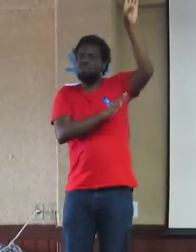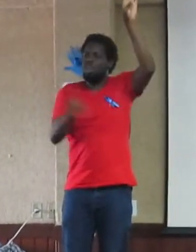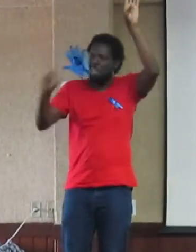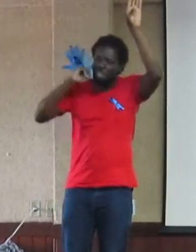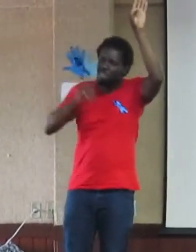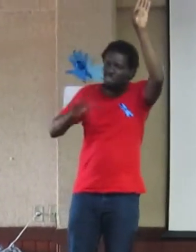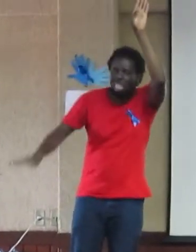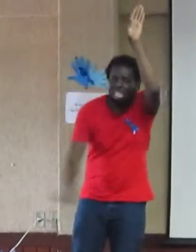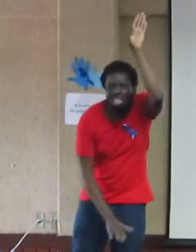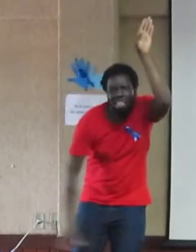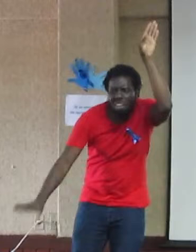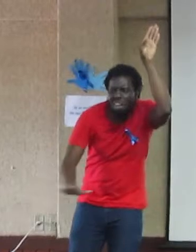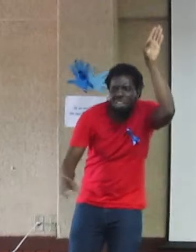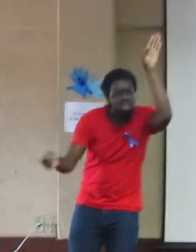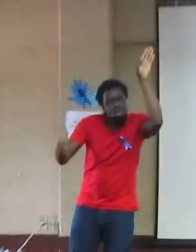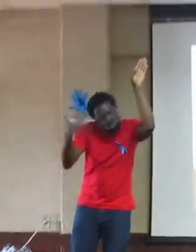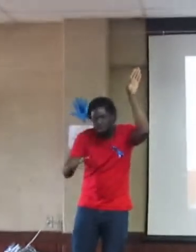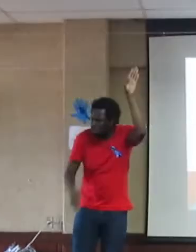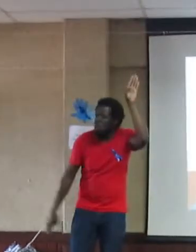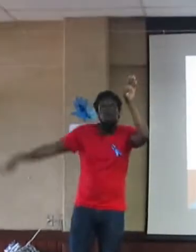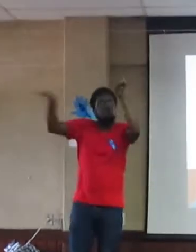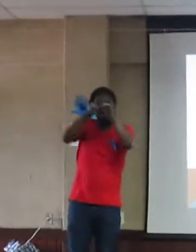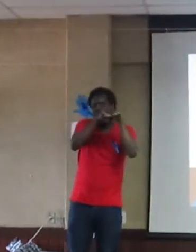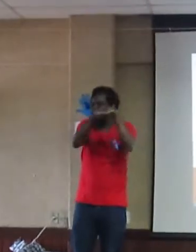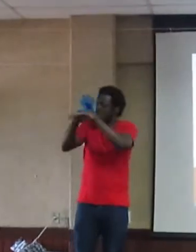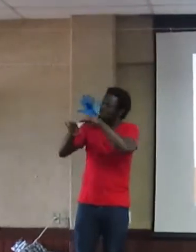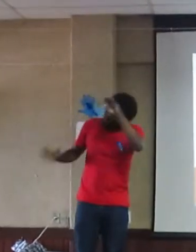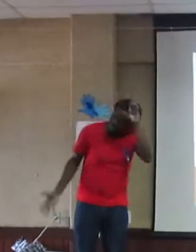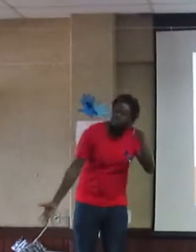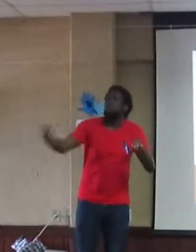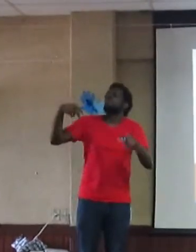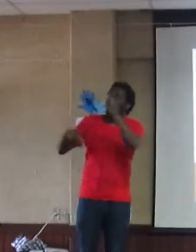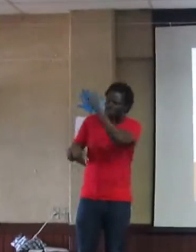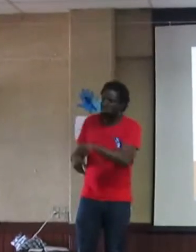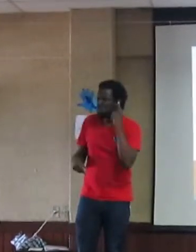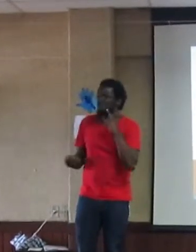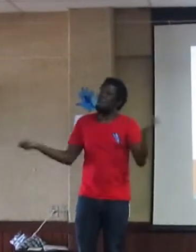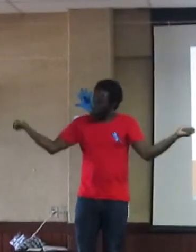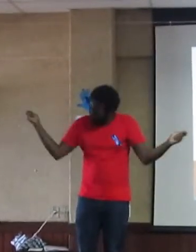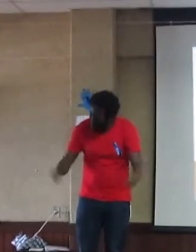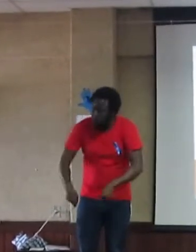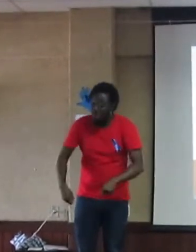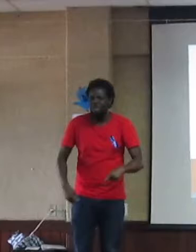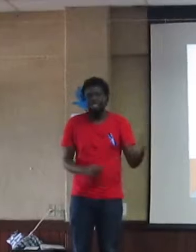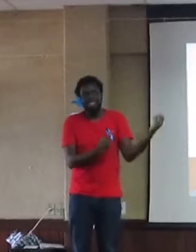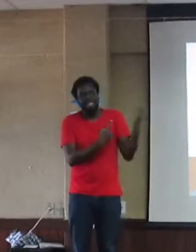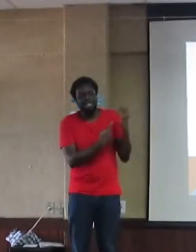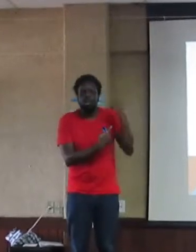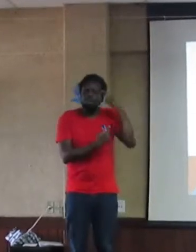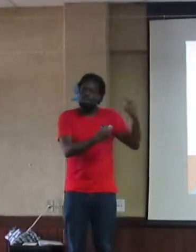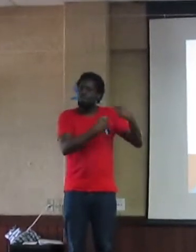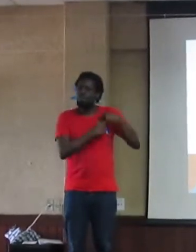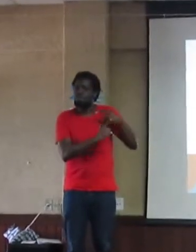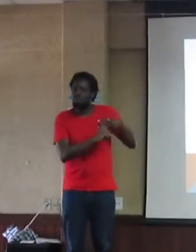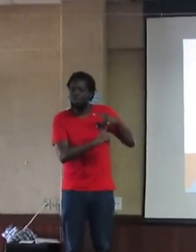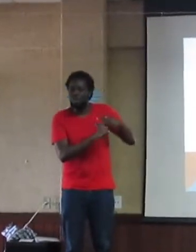acesso a informações desde a infância, e sempre eu quis ser igual aos ouvintes, pois é um direito do surdo ser igual, e